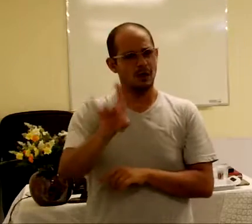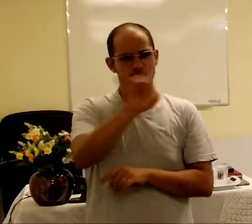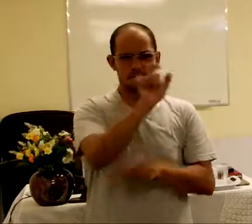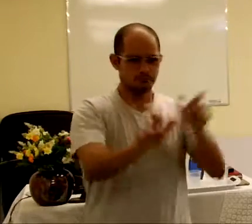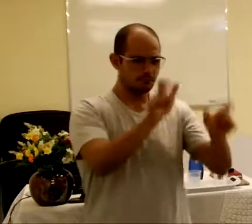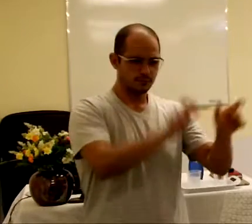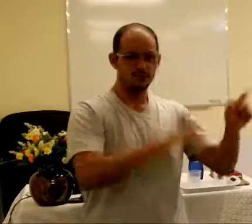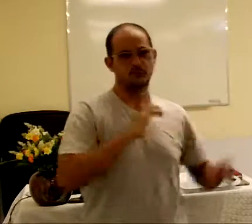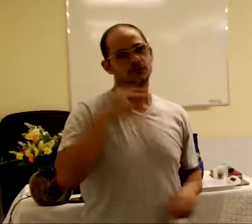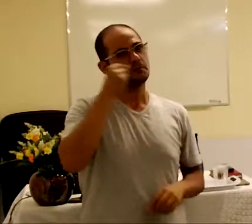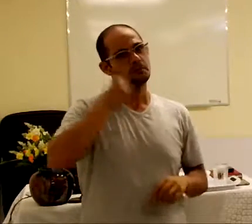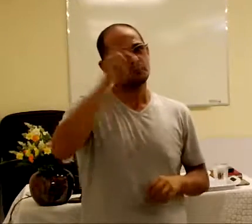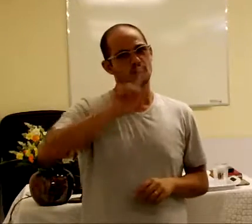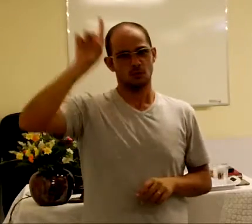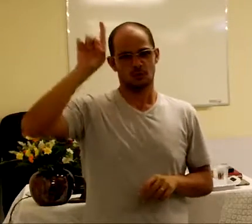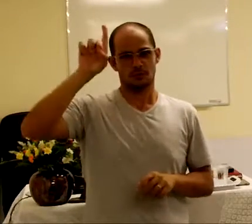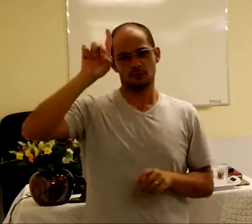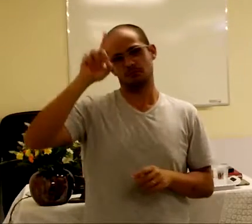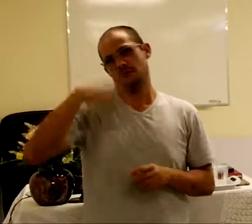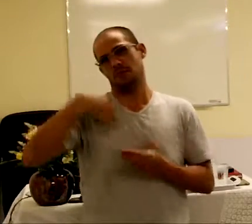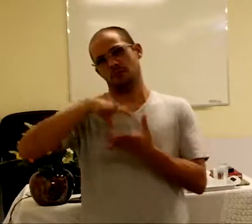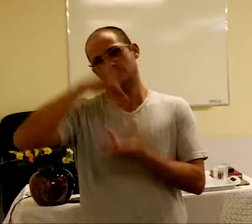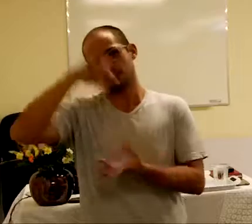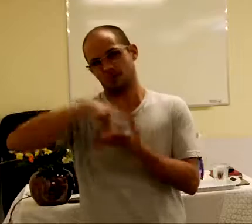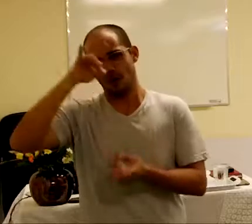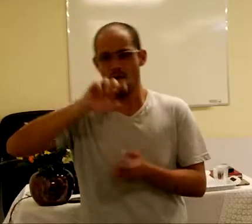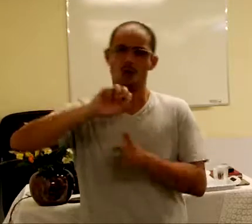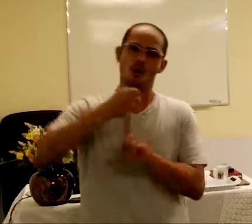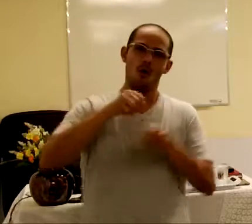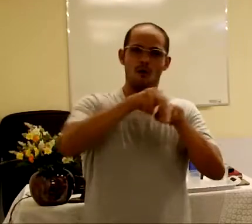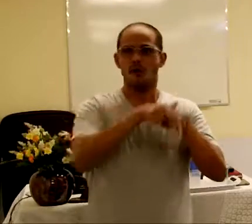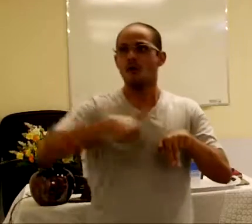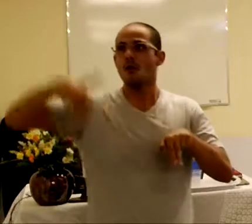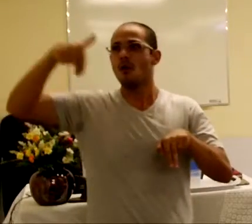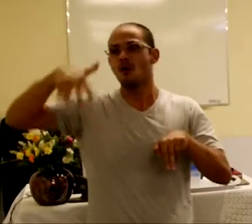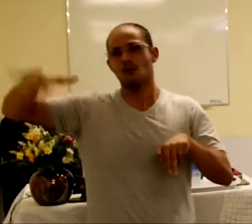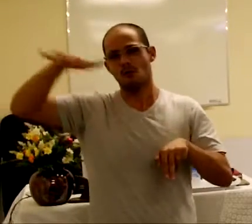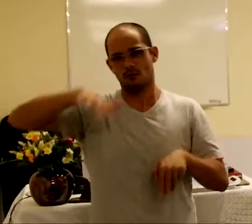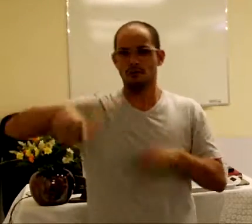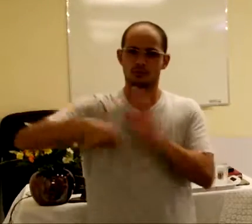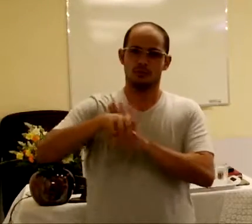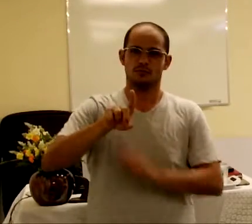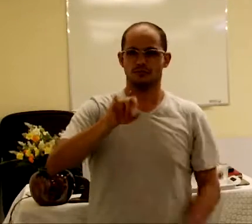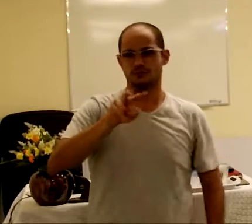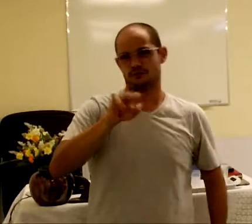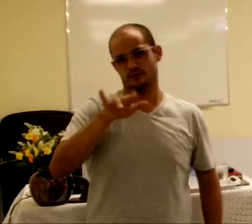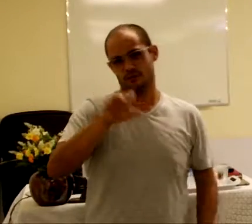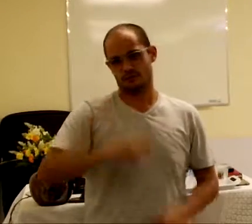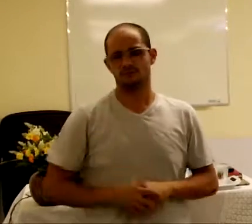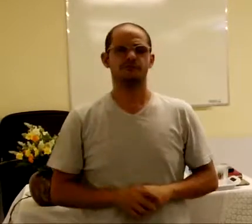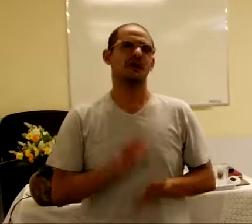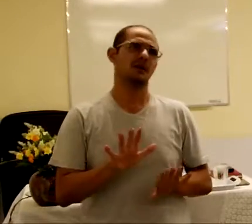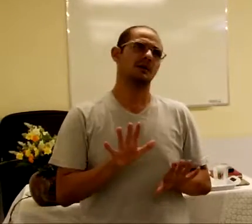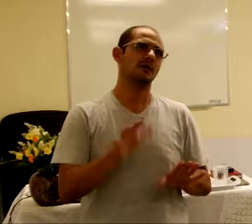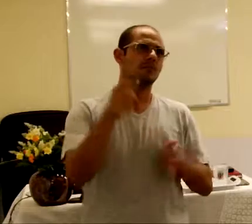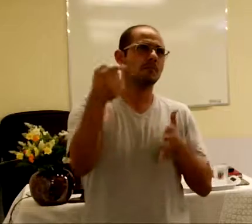com Deus, experiências espirituais, transcendentais, experiências divinas. Aí você vai perguntar assim, tá,